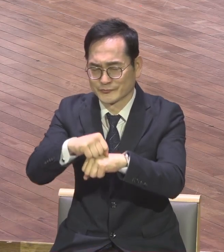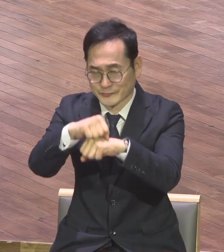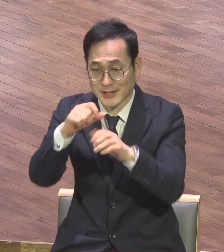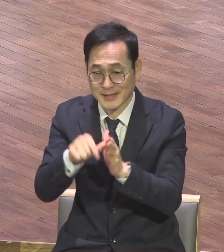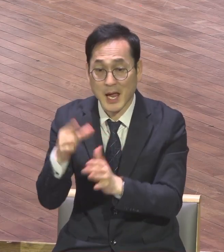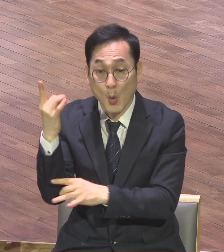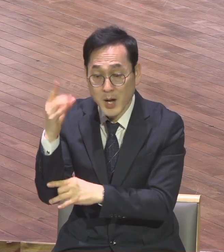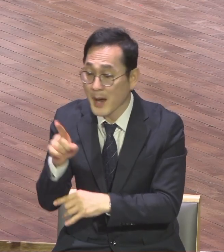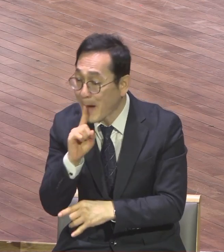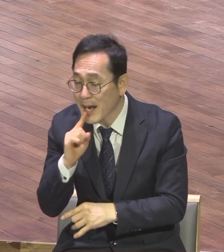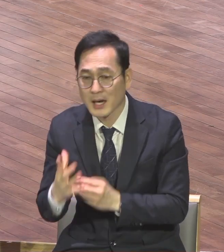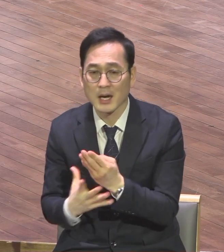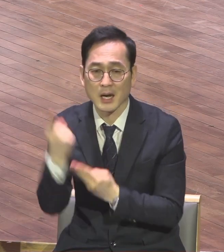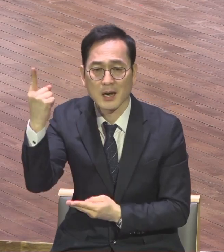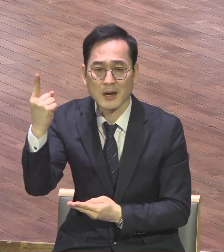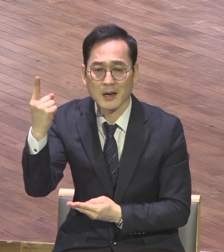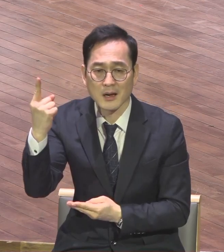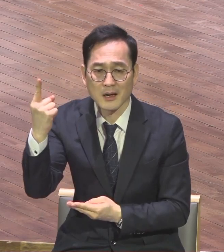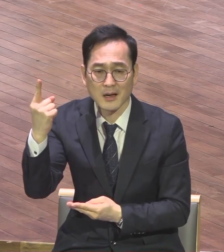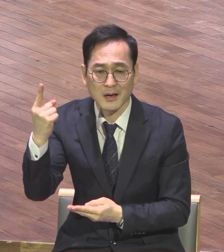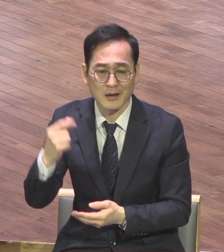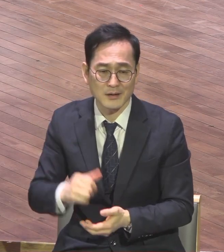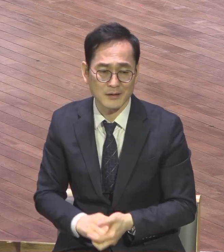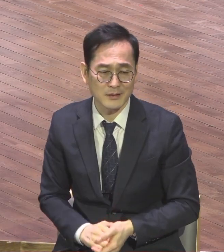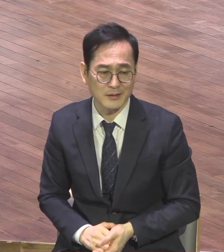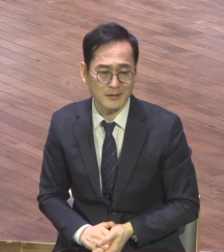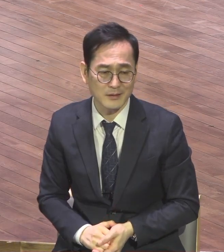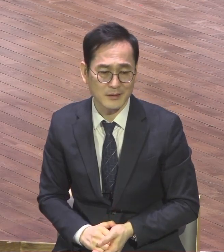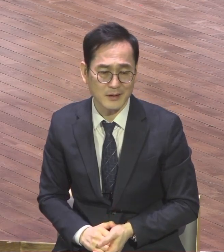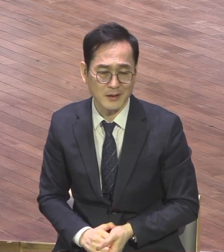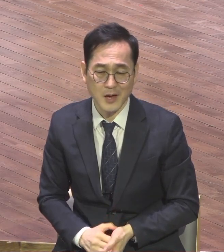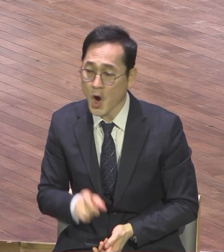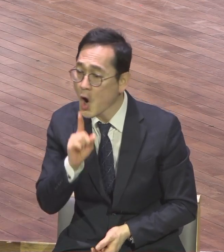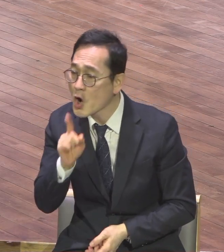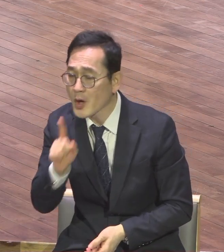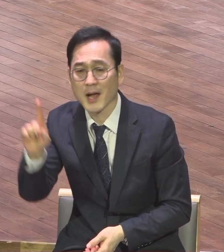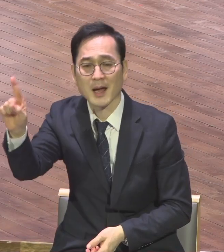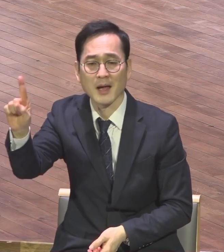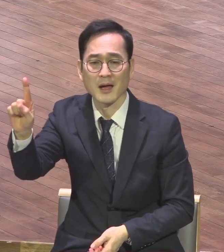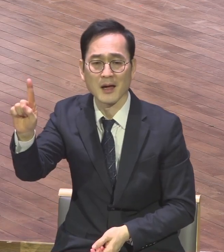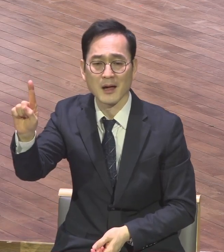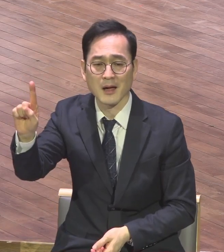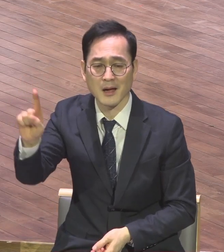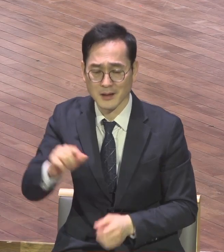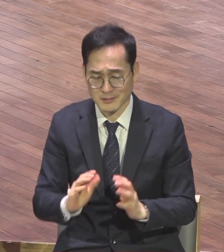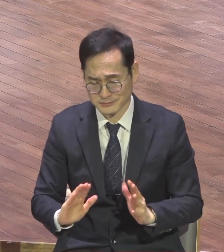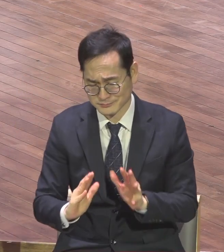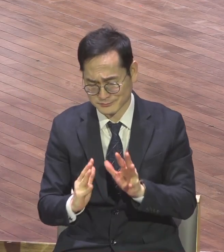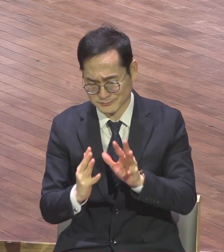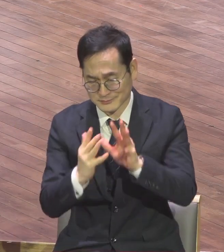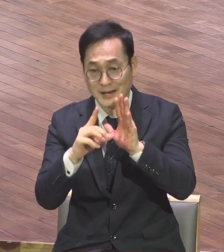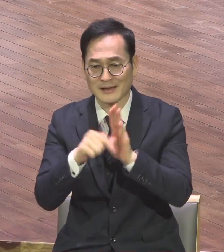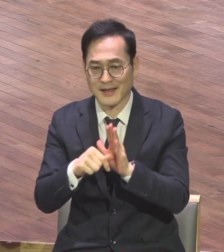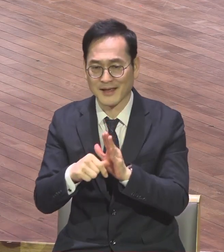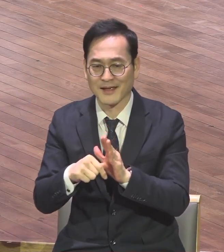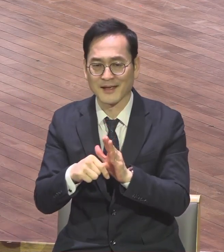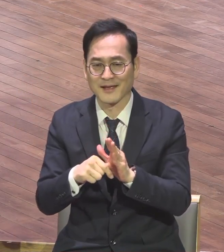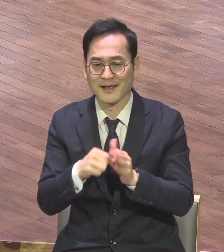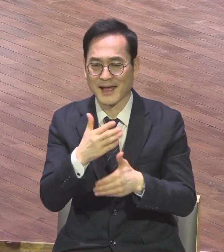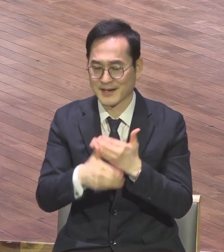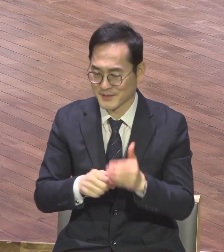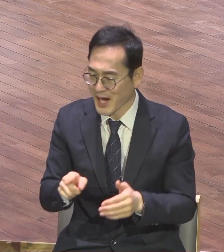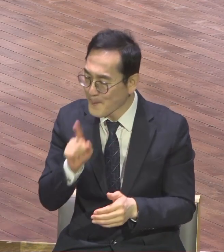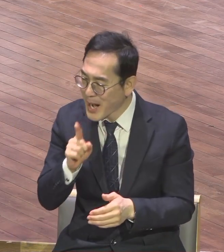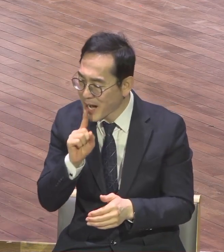언어가 하나였어요. 구원이 하나이더니 그랬어요. 하나였는데 바벨탑을 쌓으면서 하나님이